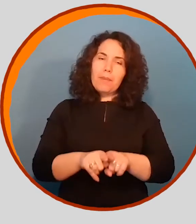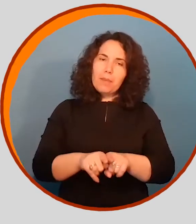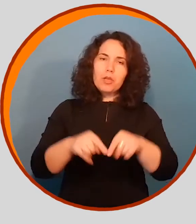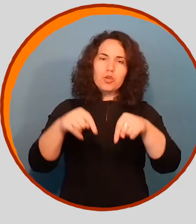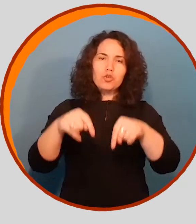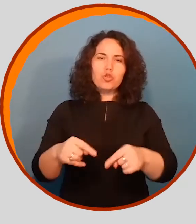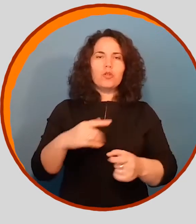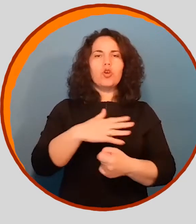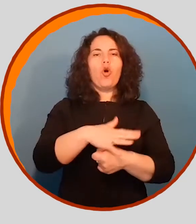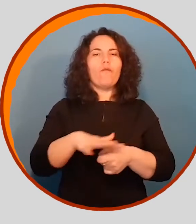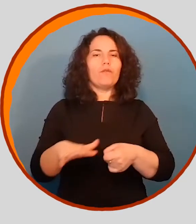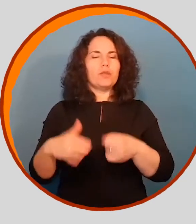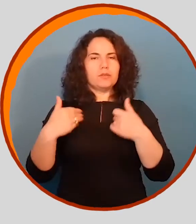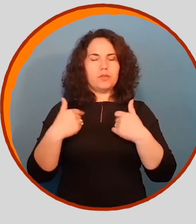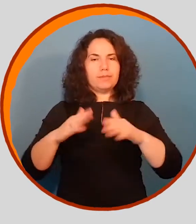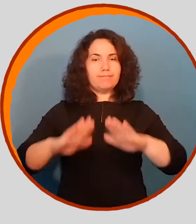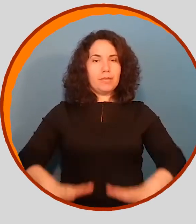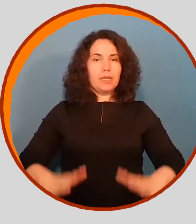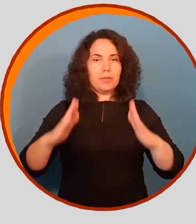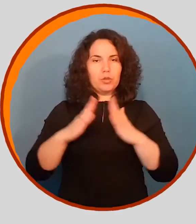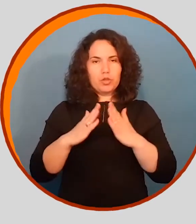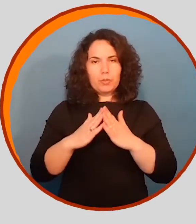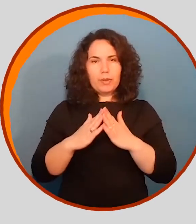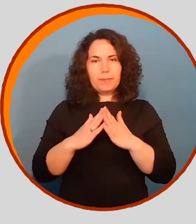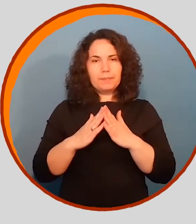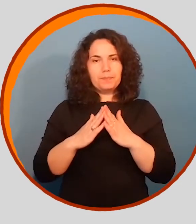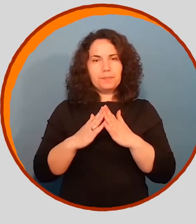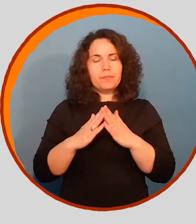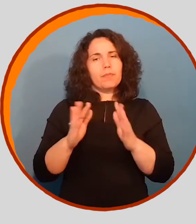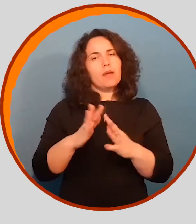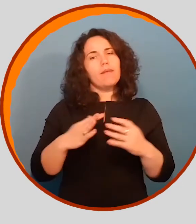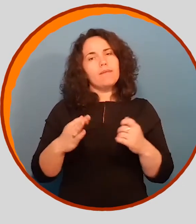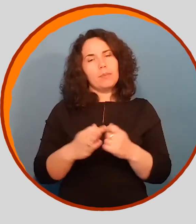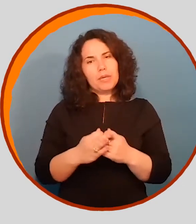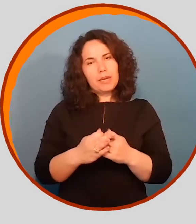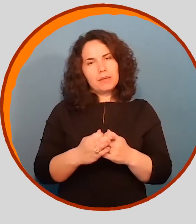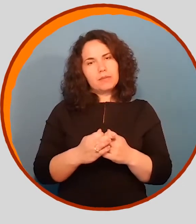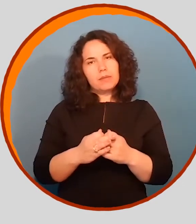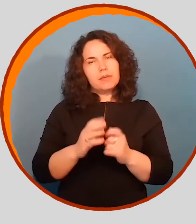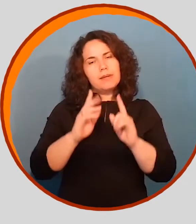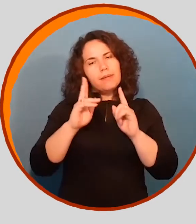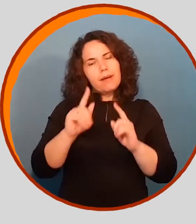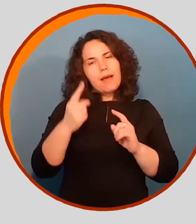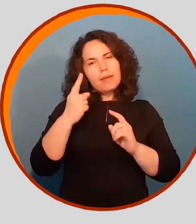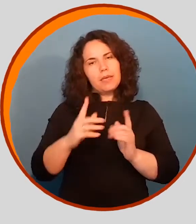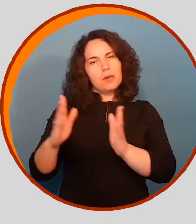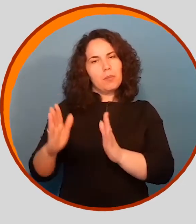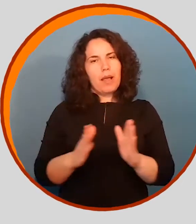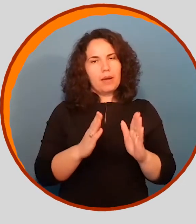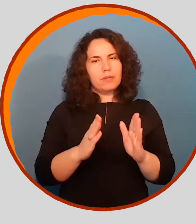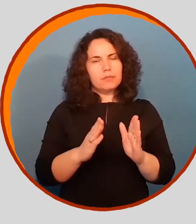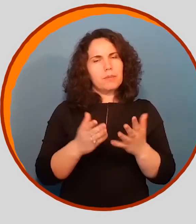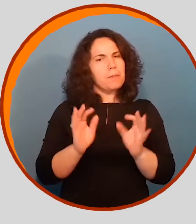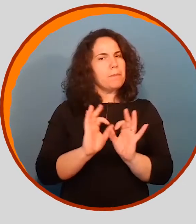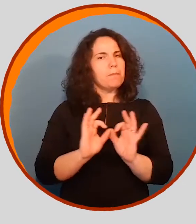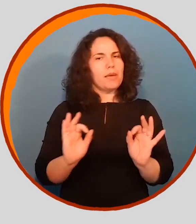karantinës, në një situatë shumë të pazakontë, familjet e shëndetshme ndërtojnë rutina për veten dhe për familjen,